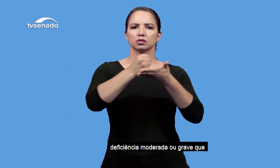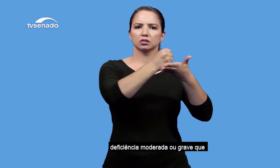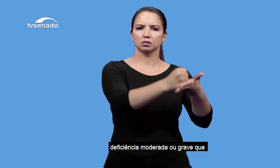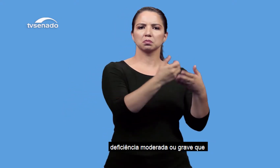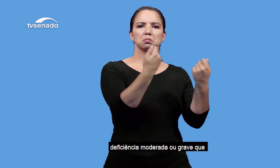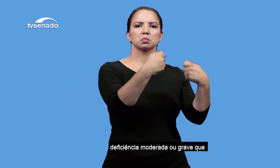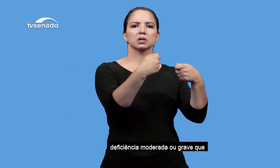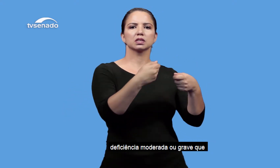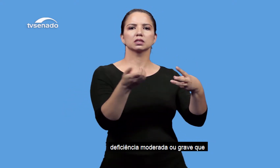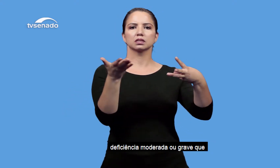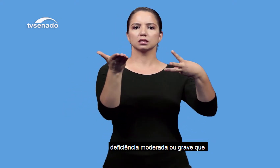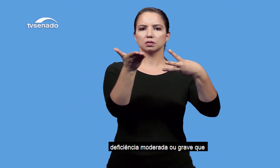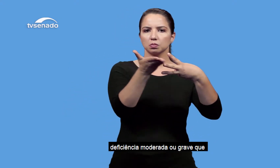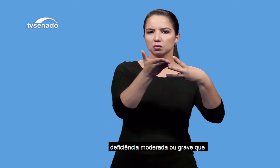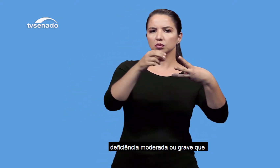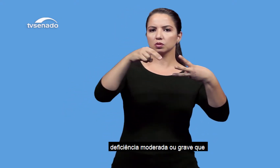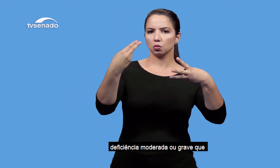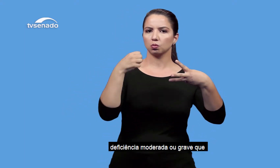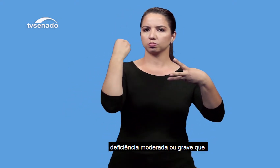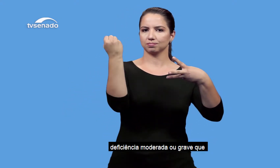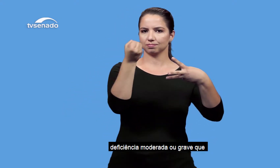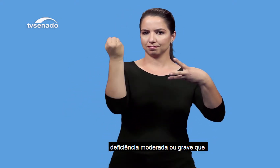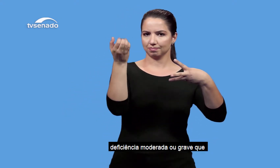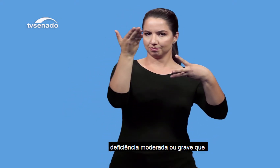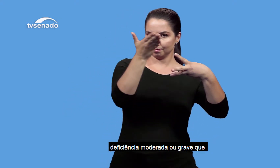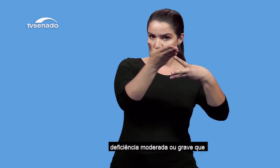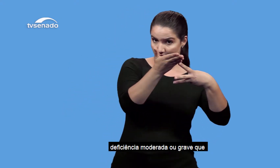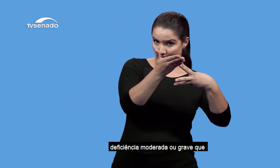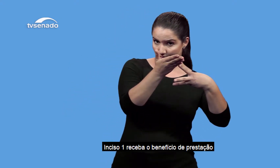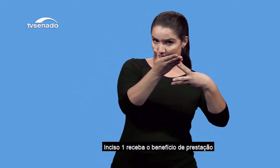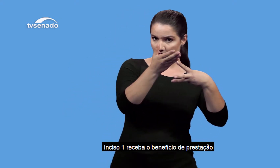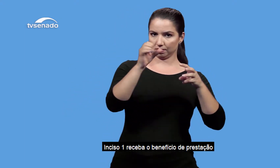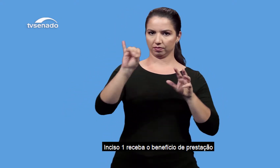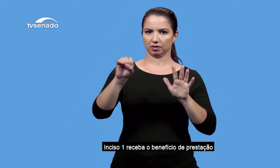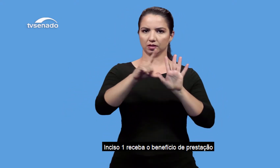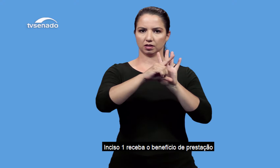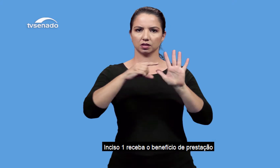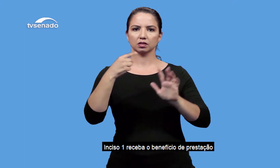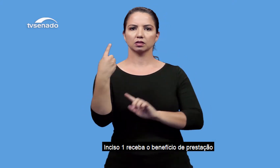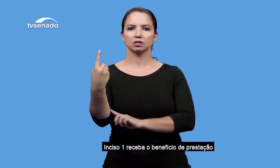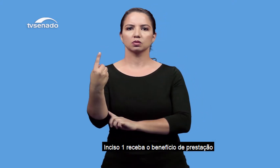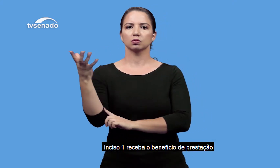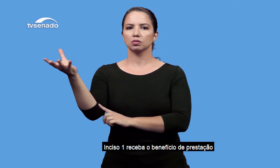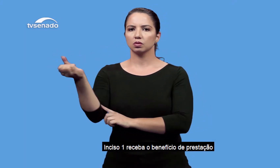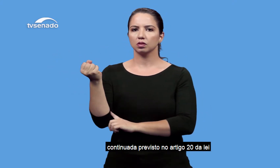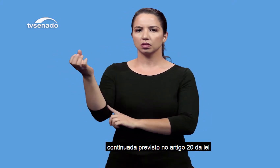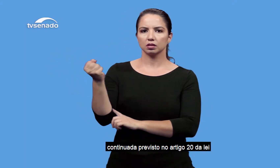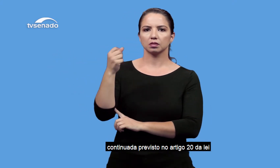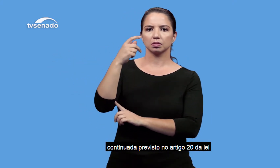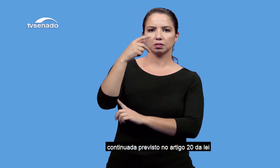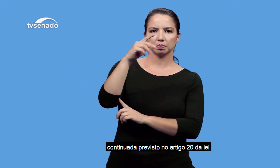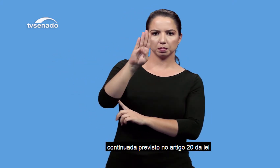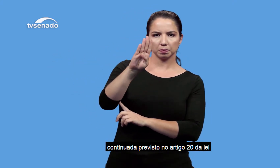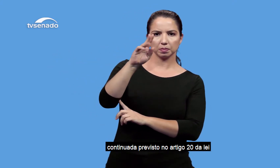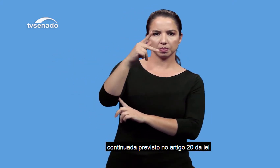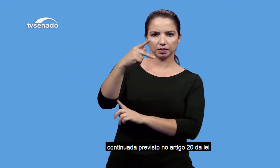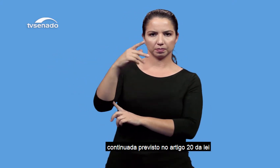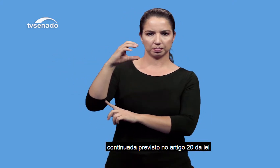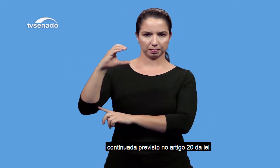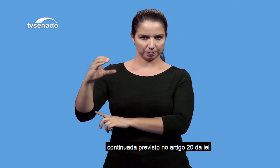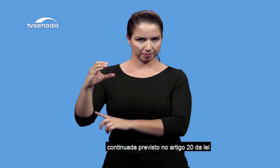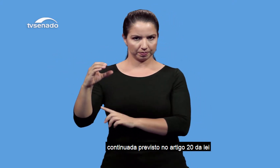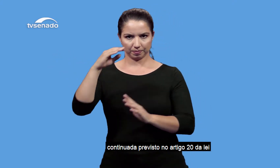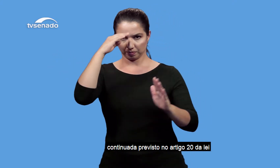moderada ou grave que em si um receba o benefício de prestação continuada previsto